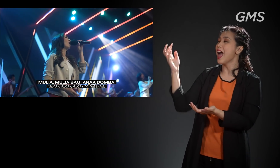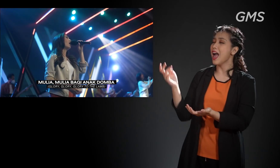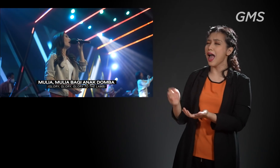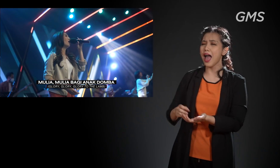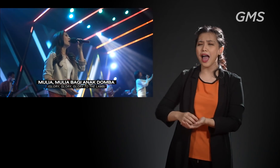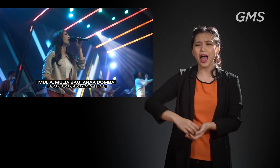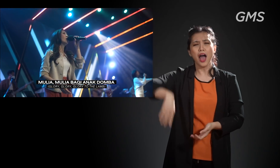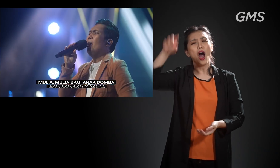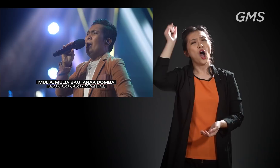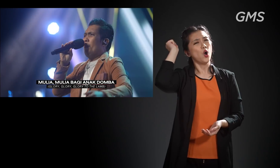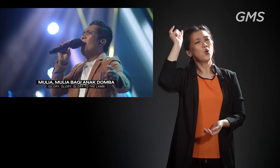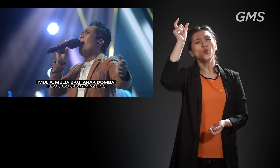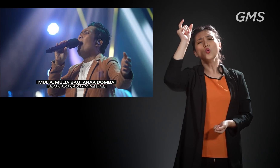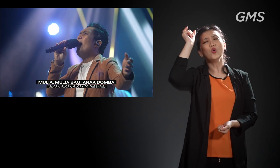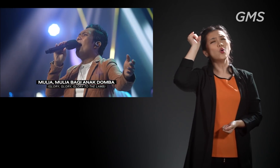mulia